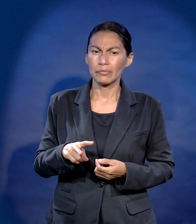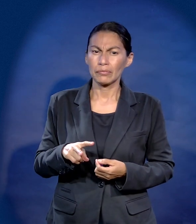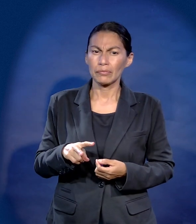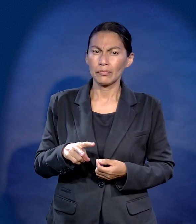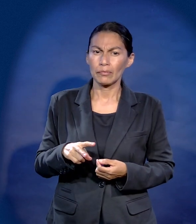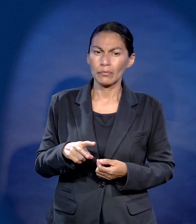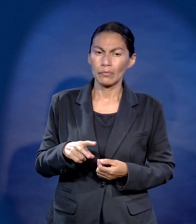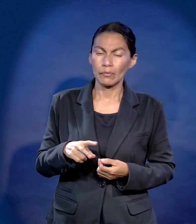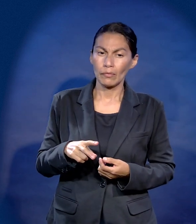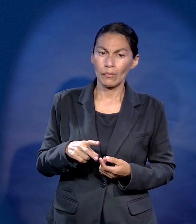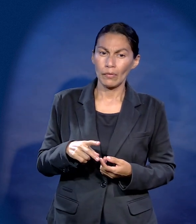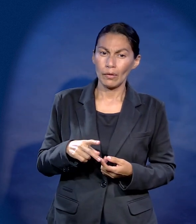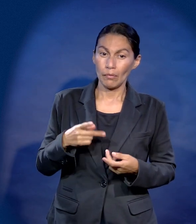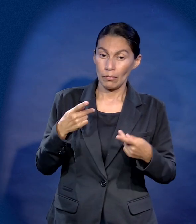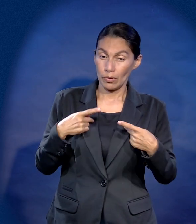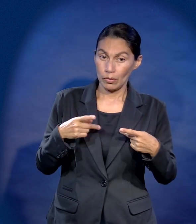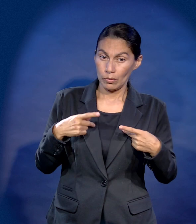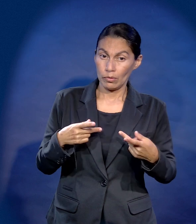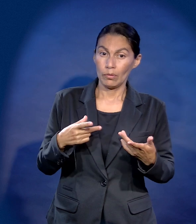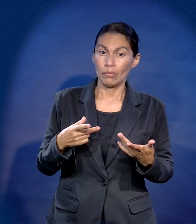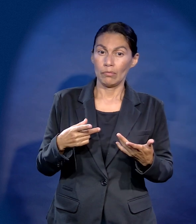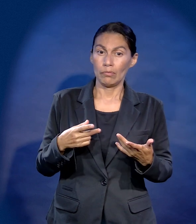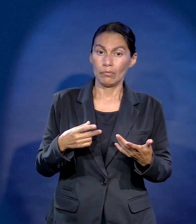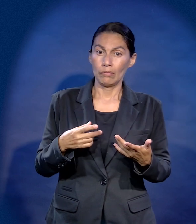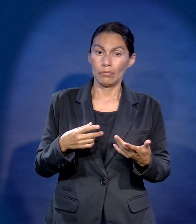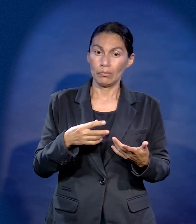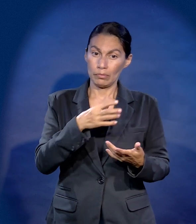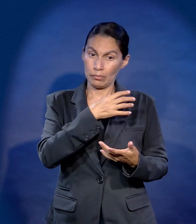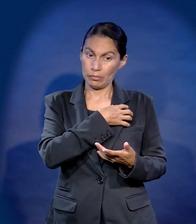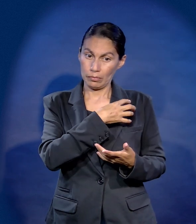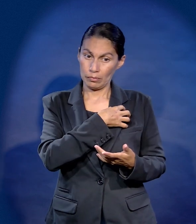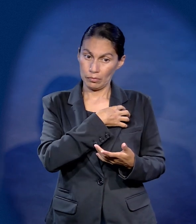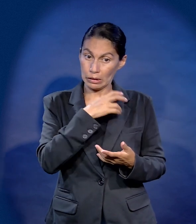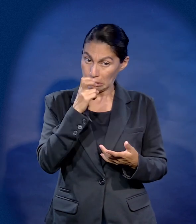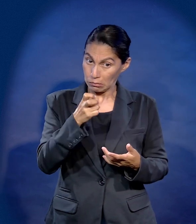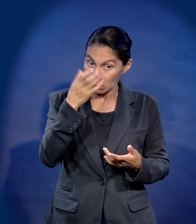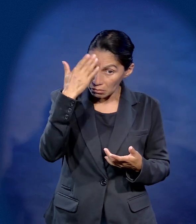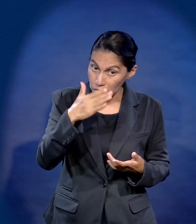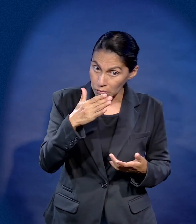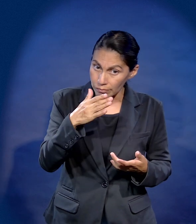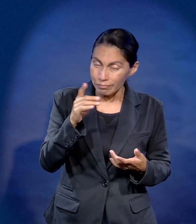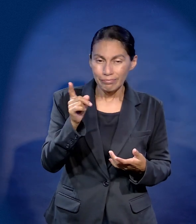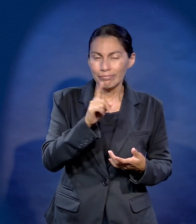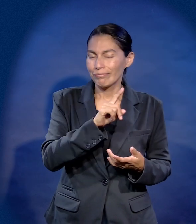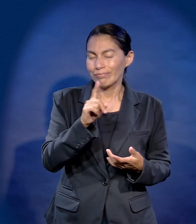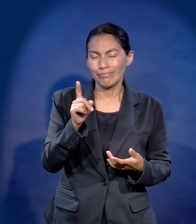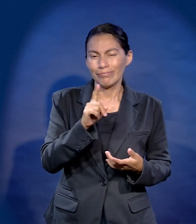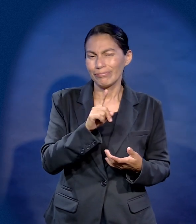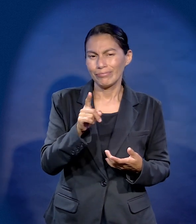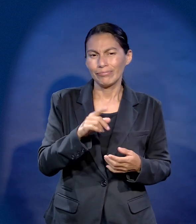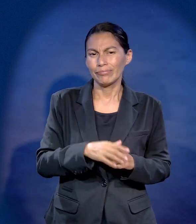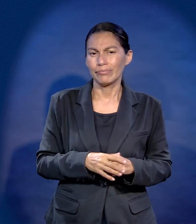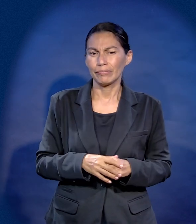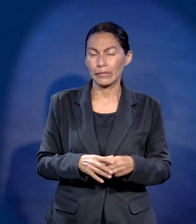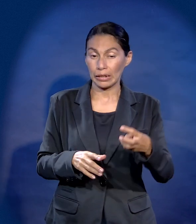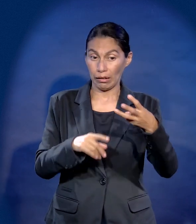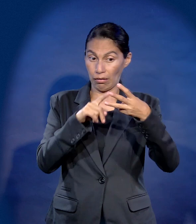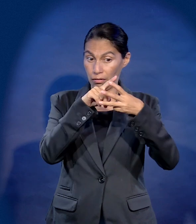firmemente que el piloto, si somos un poco tolerantes con él, nunca pensó que esto